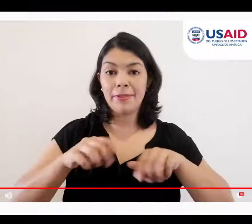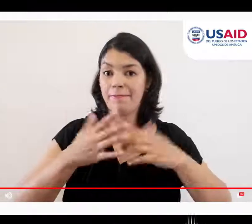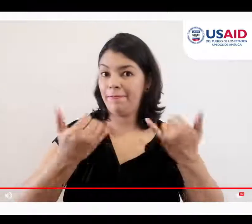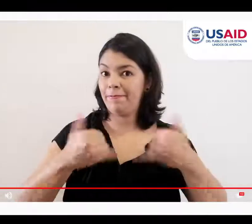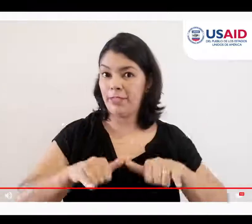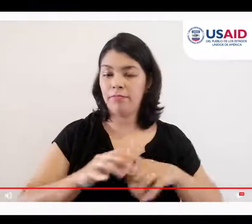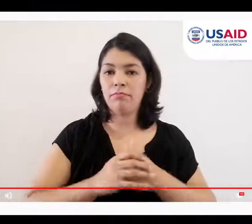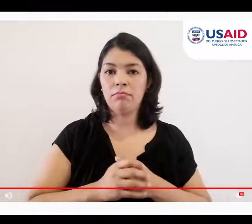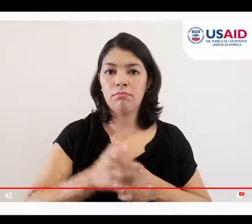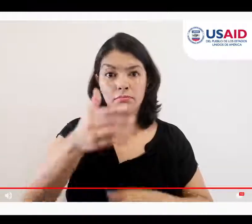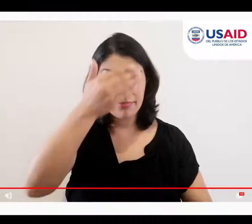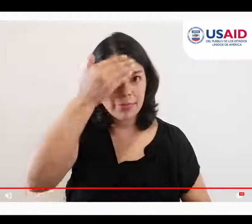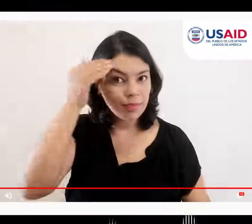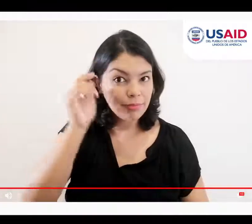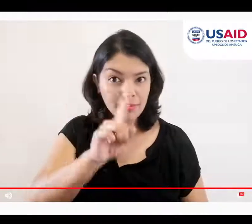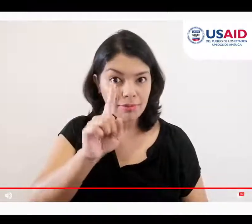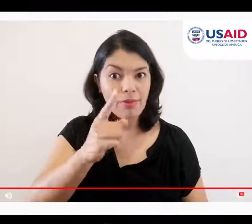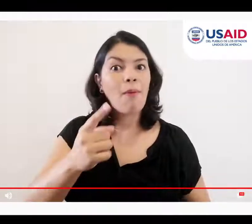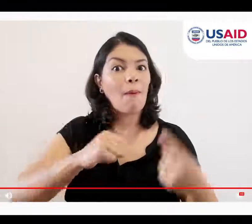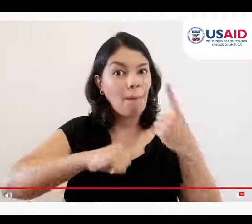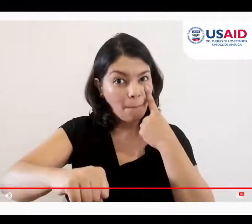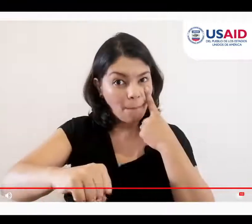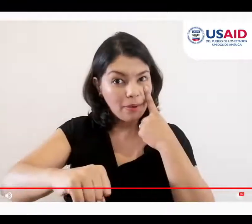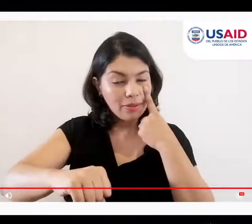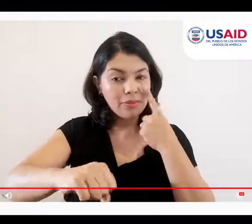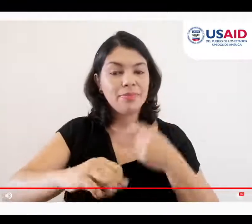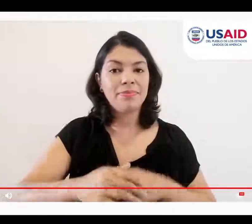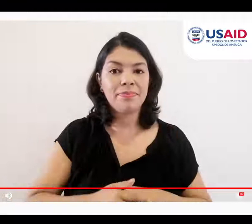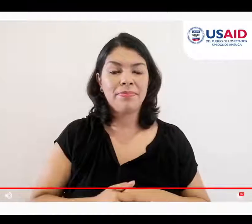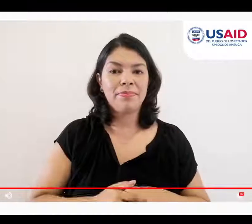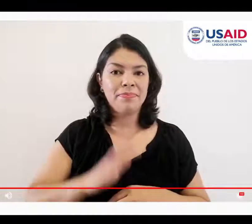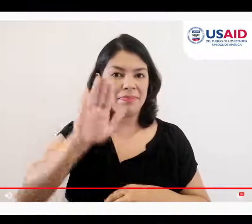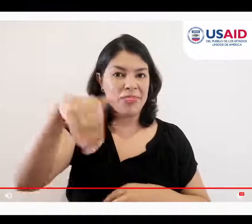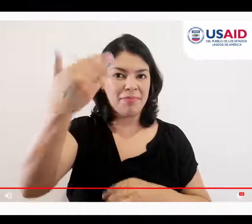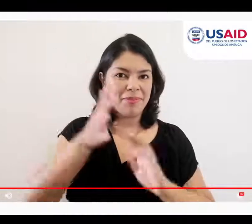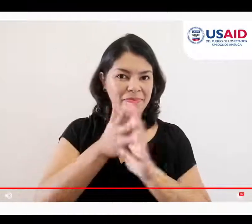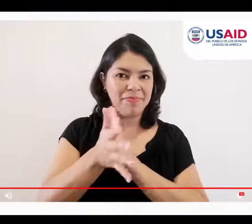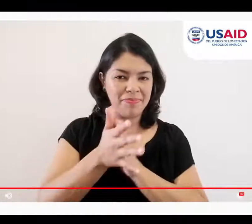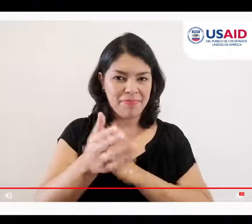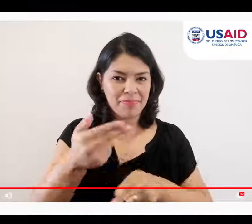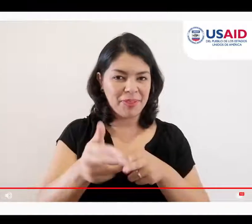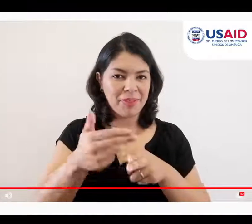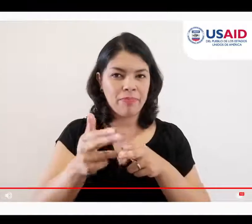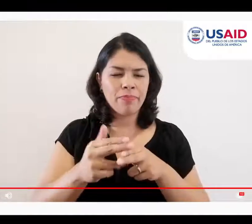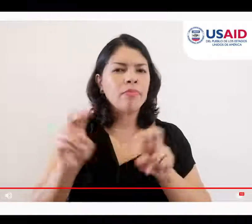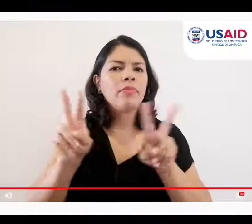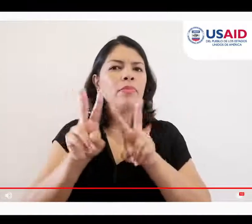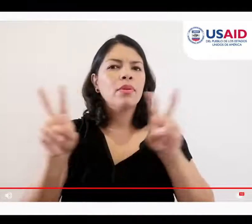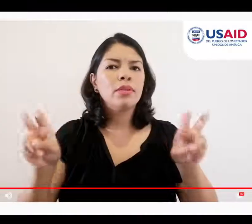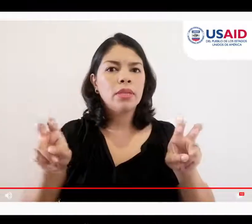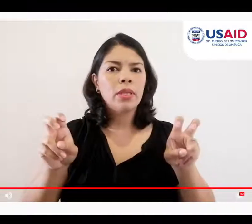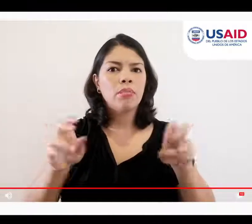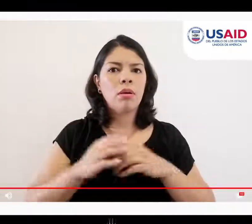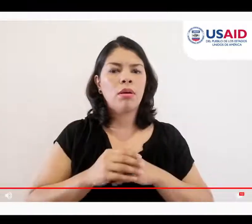Bueno, y esto es todo por hoy. No se les olvide que debemos estar en la jugada por nuestros derechos. Nos escuchamos en nuestro próximo capítulo, donde hablaremos